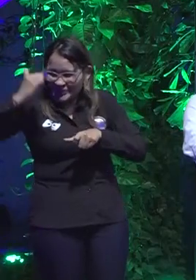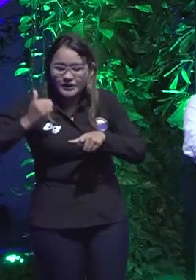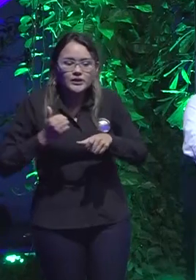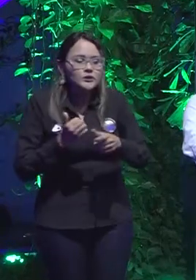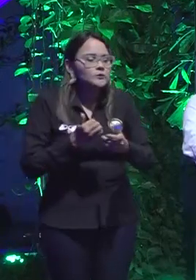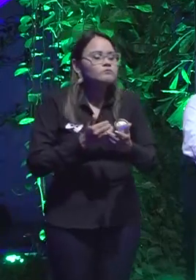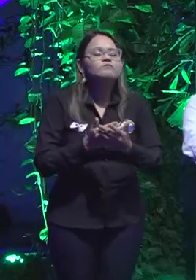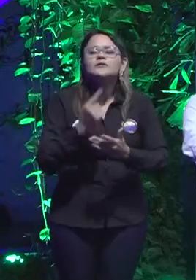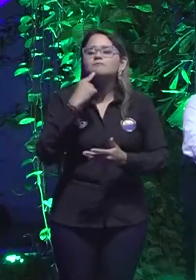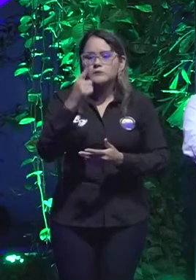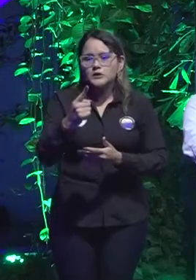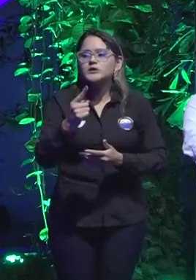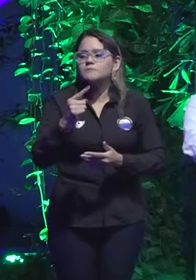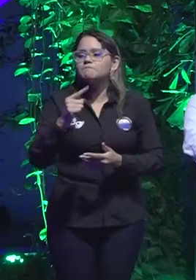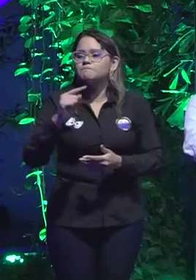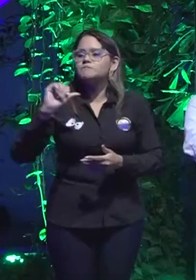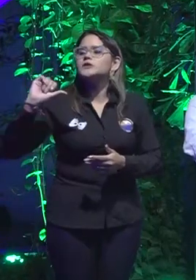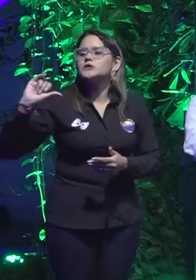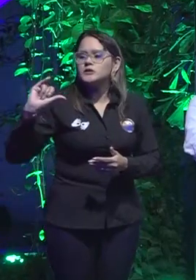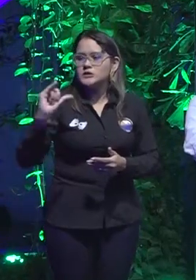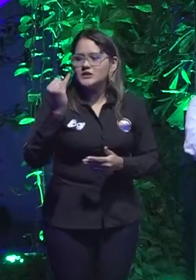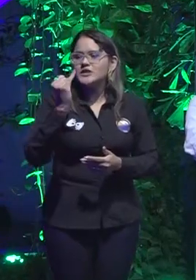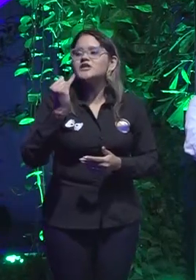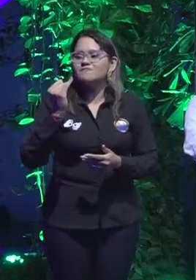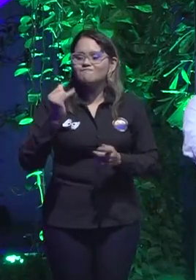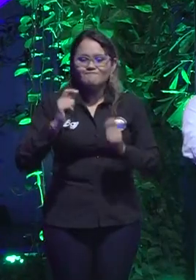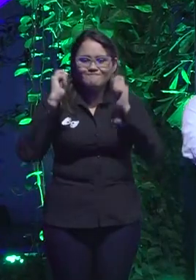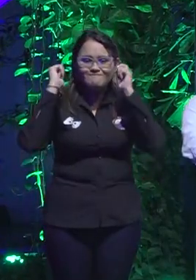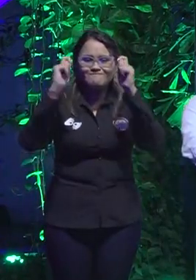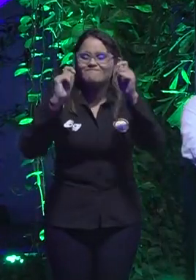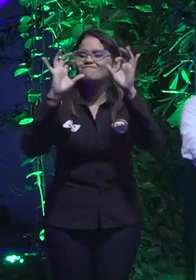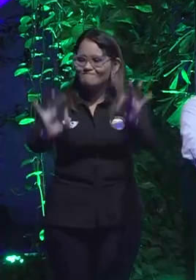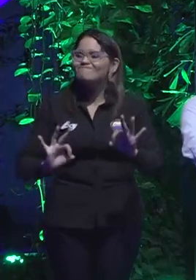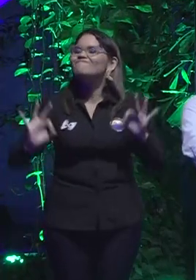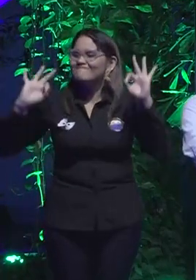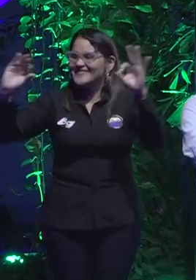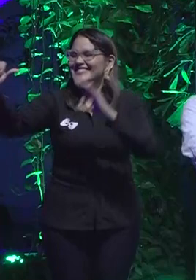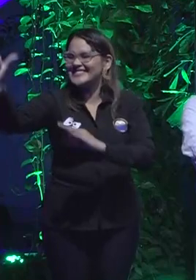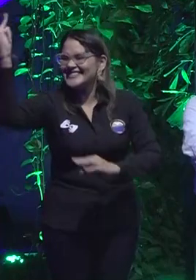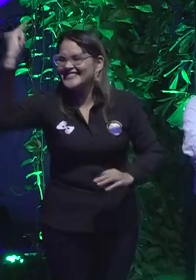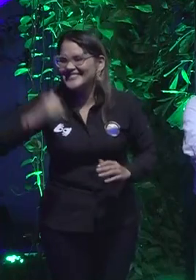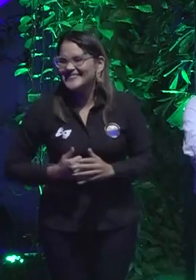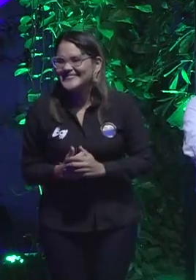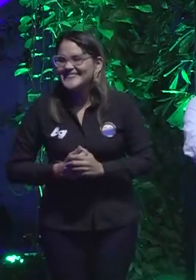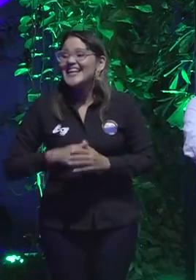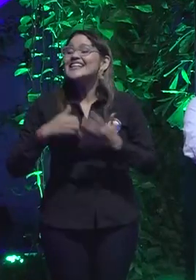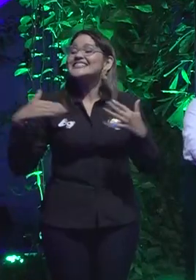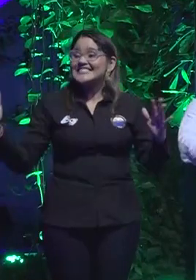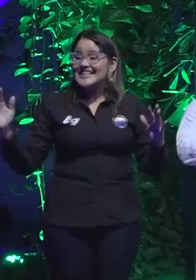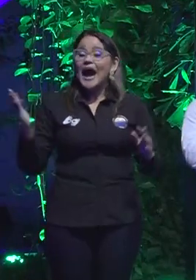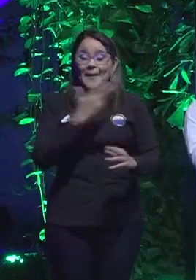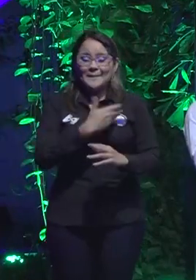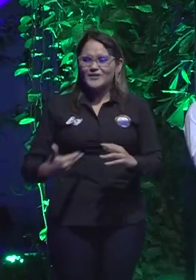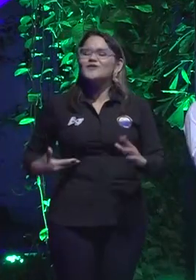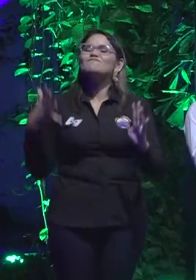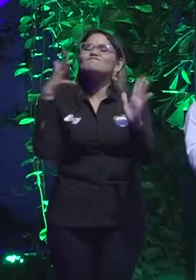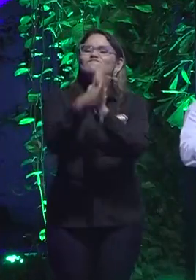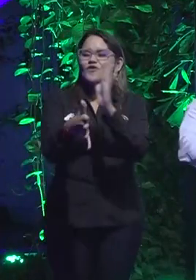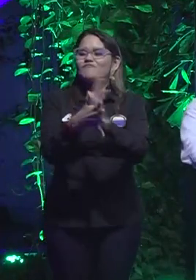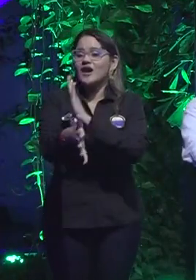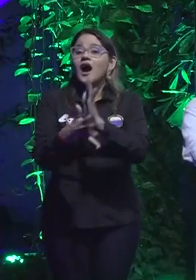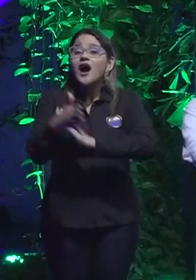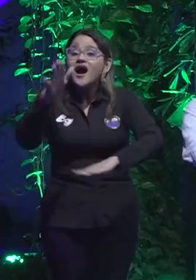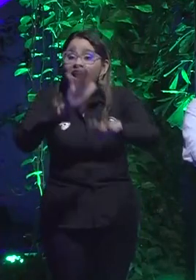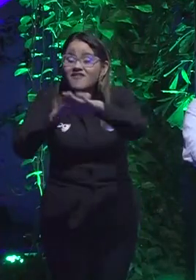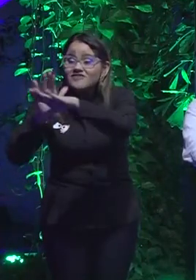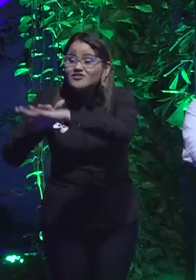la acreditación sin ningún tipo de condicionamiento y la semana pasada recibimos el informe del presidente, dice, me complace confirmarle